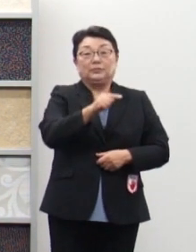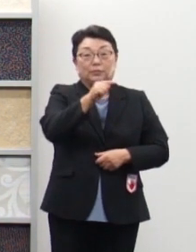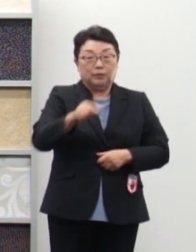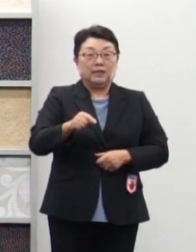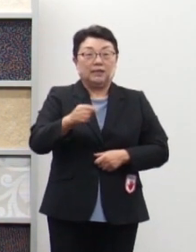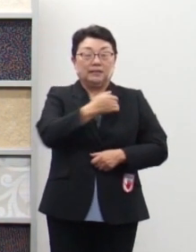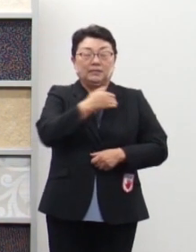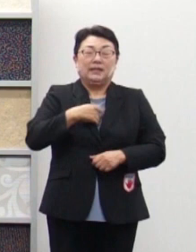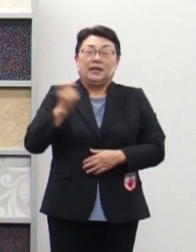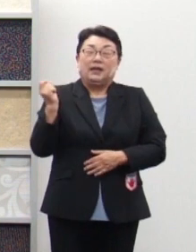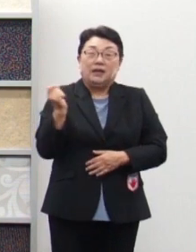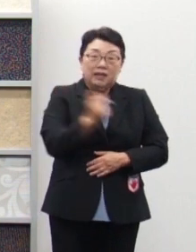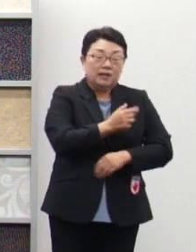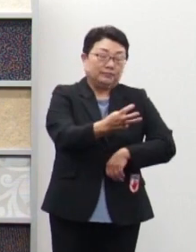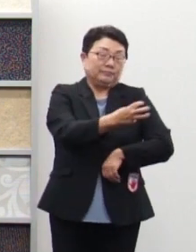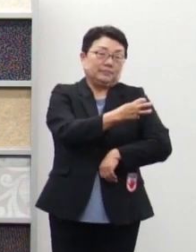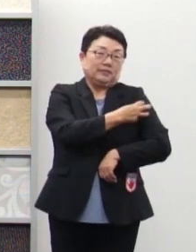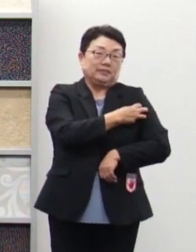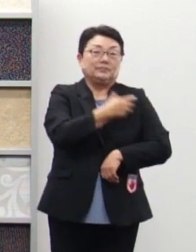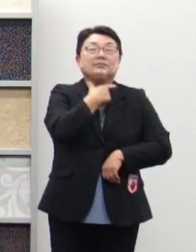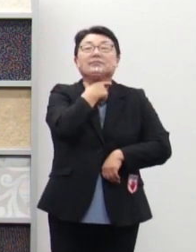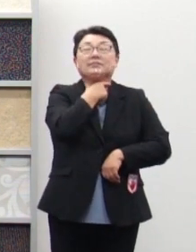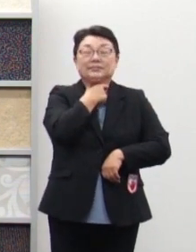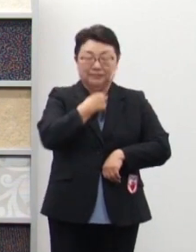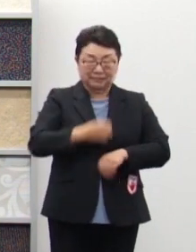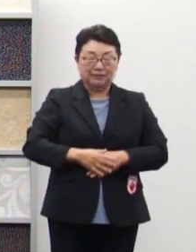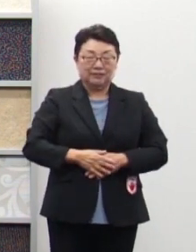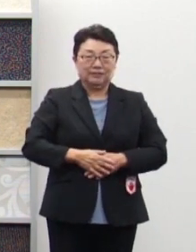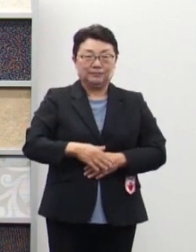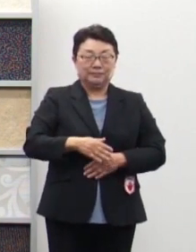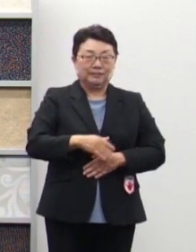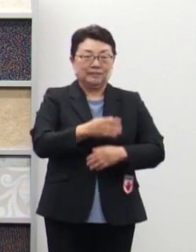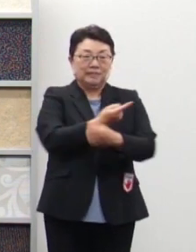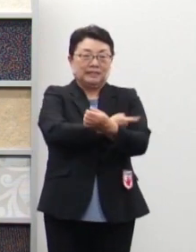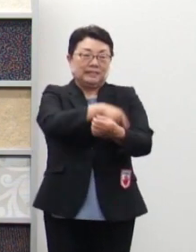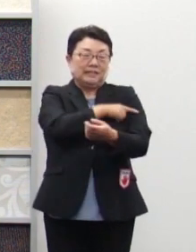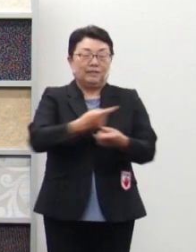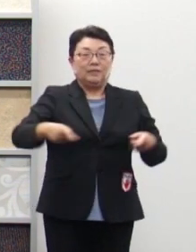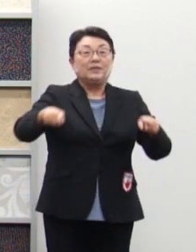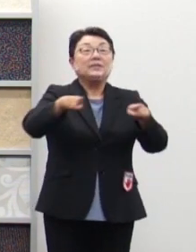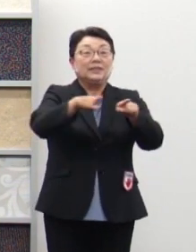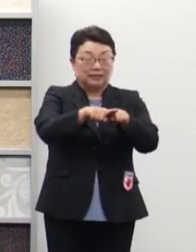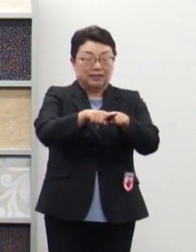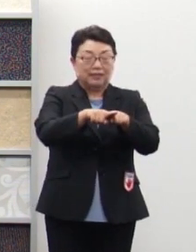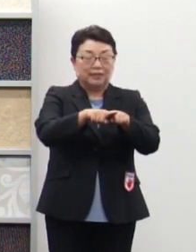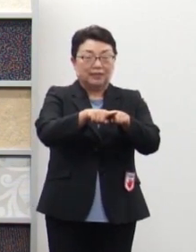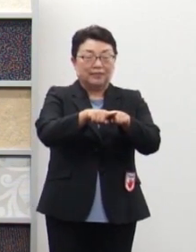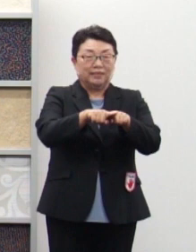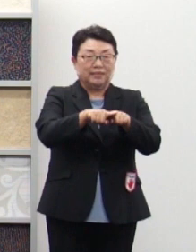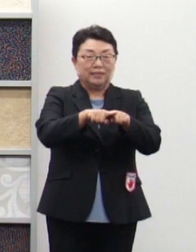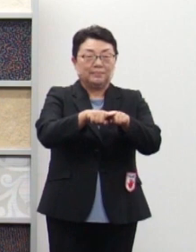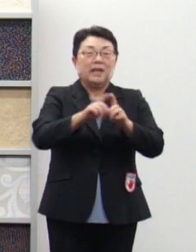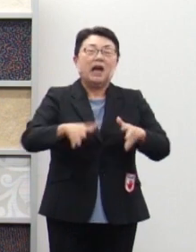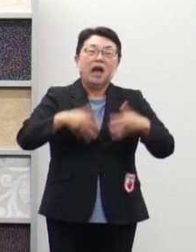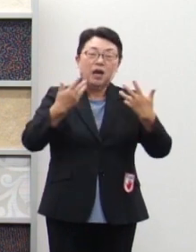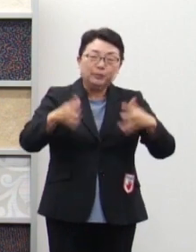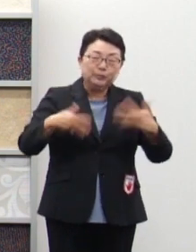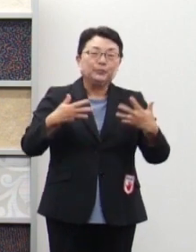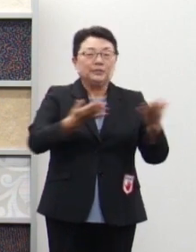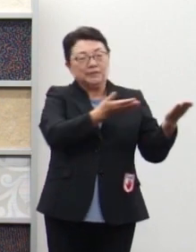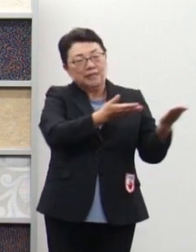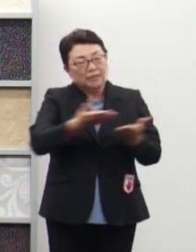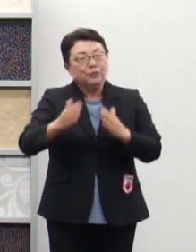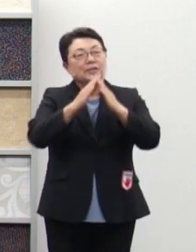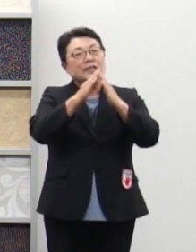なるべく早く、ワクチンを打っていただき、そういうことで皆さんと力を合わせてですね、この、春の歓送迎